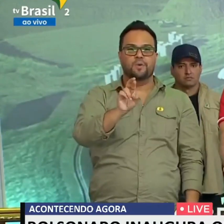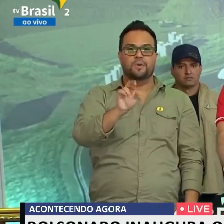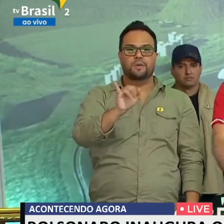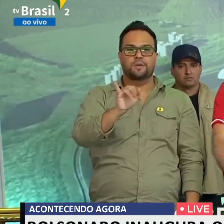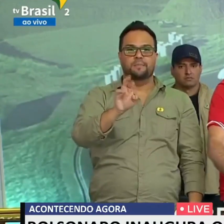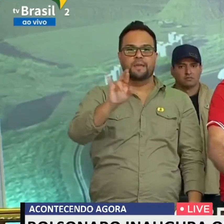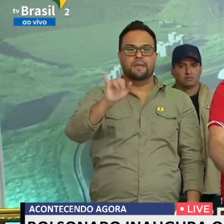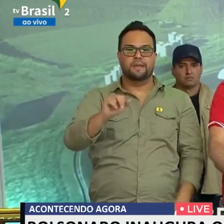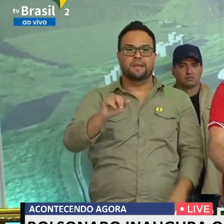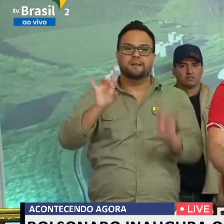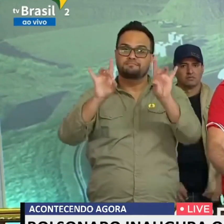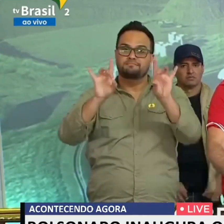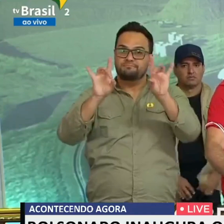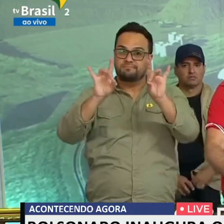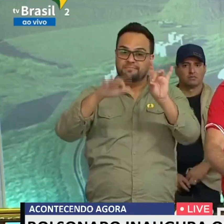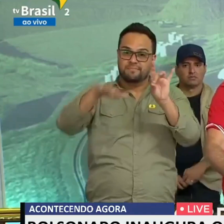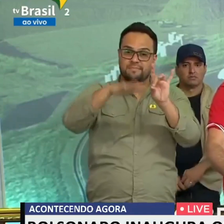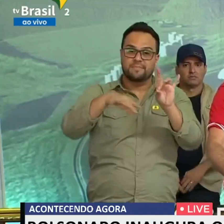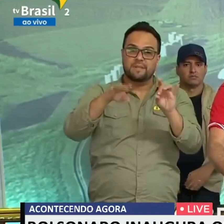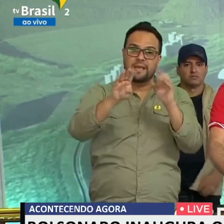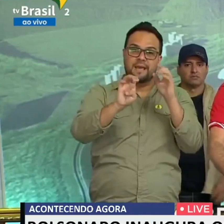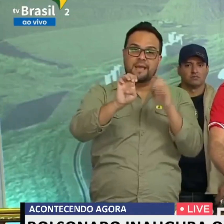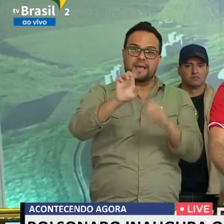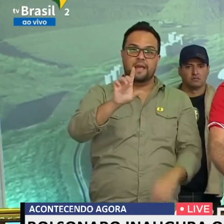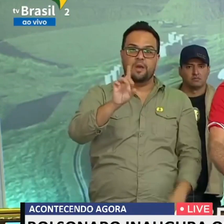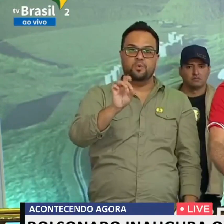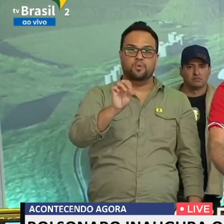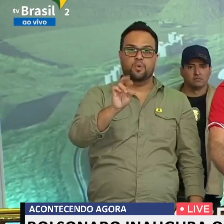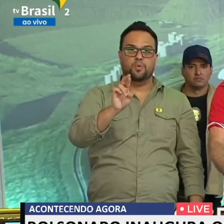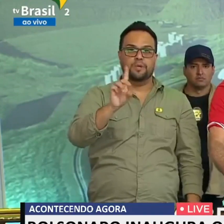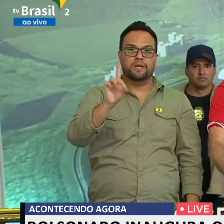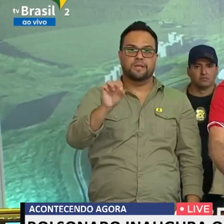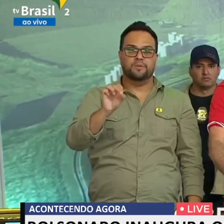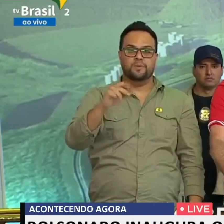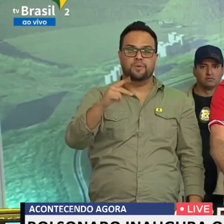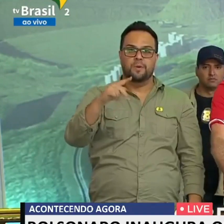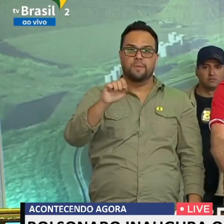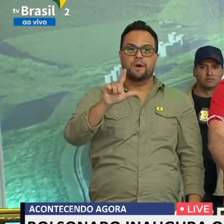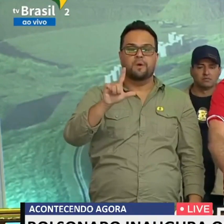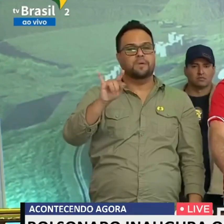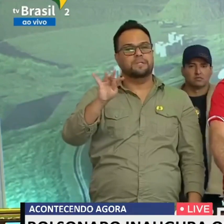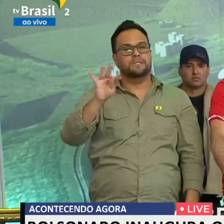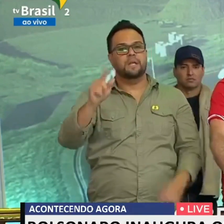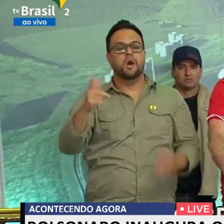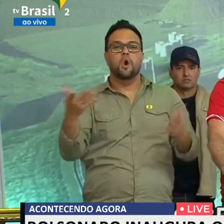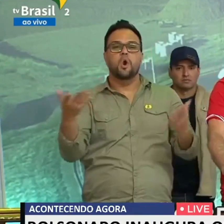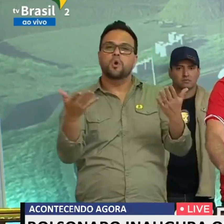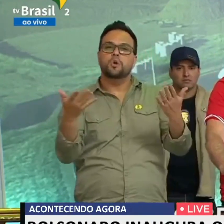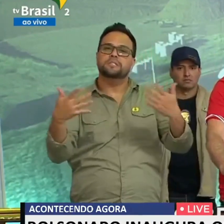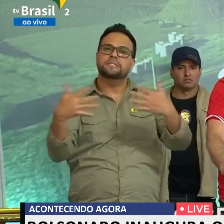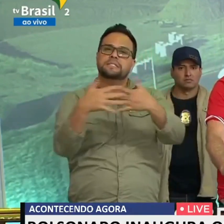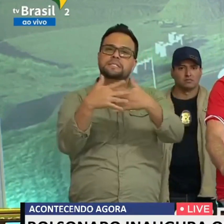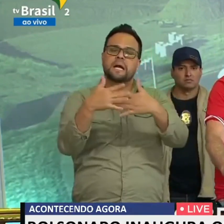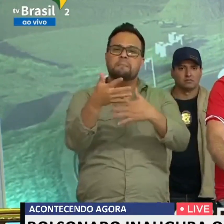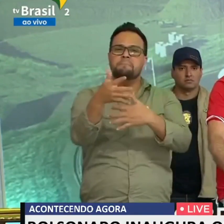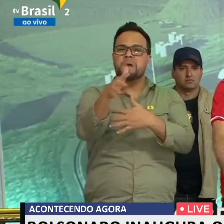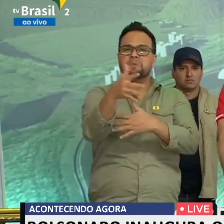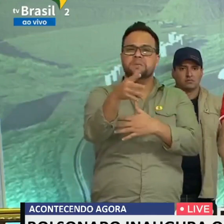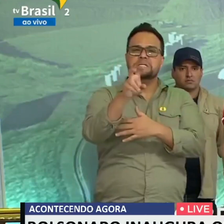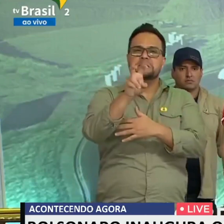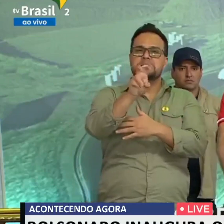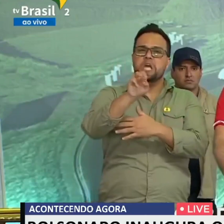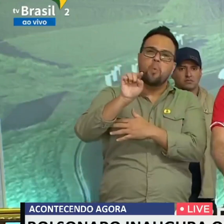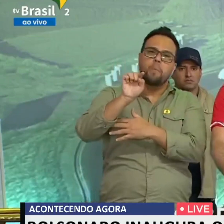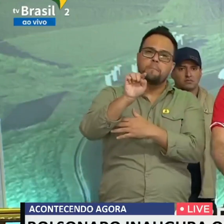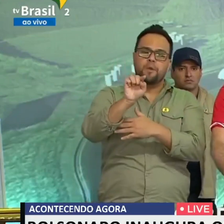especificamente na cidade de Eldorado Paulista. Uma cidade que hoje em dia está na casa dos 5 mil habitantes,